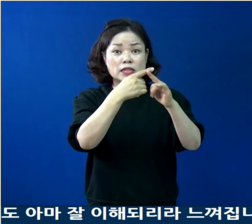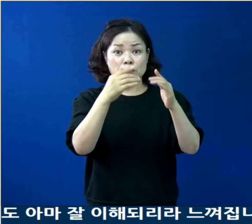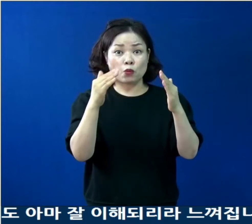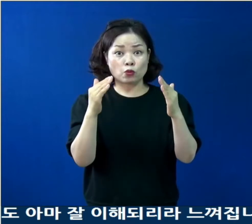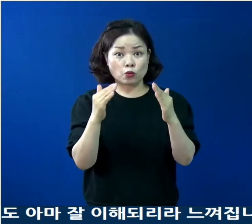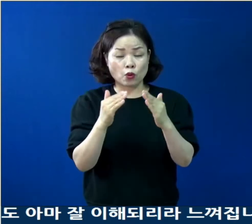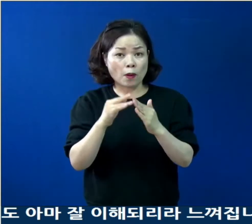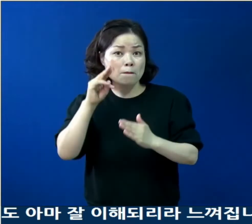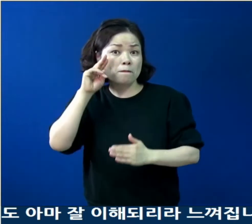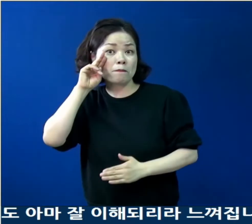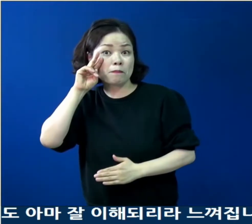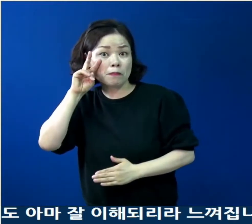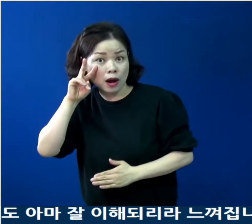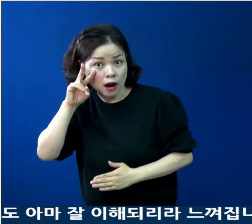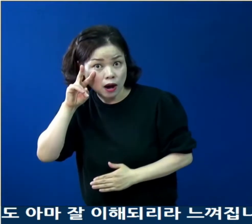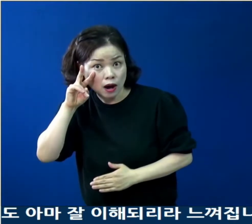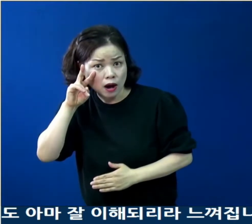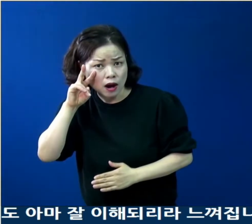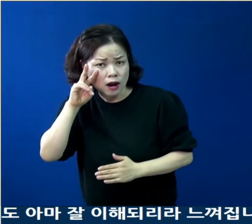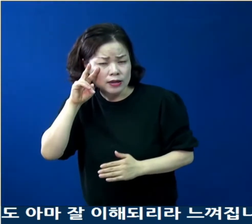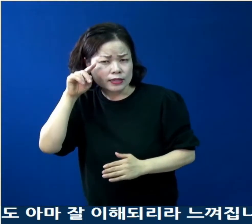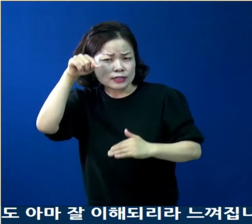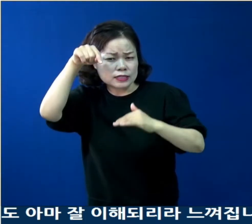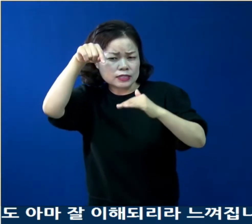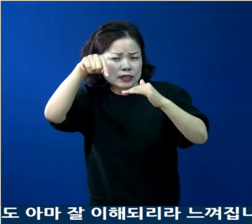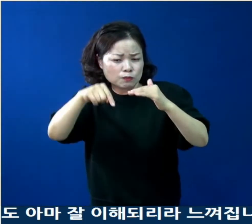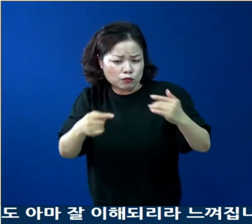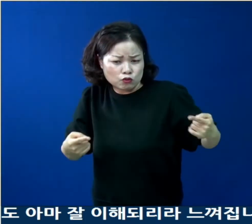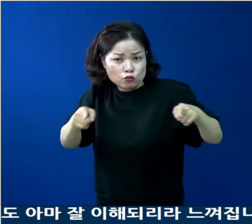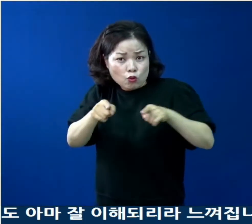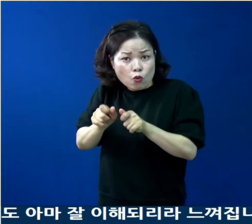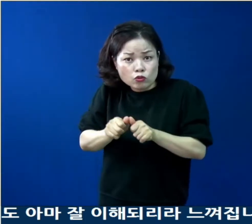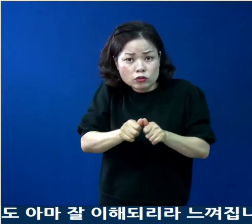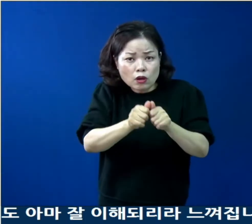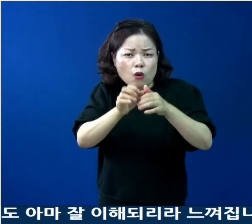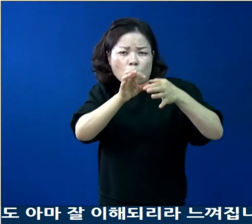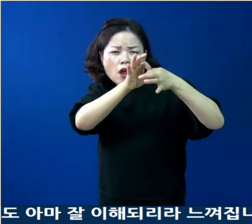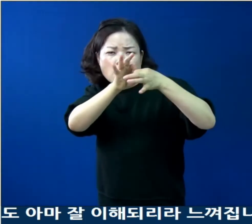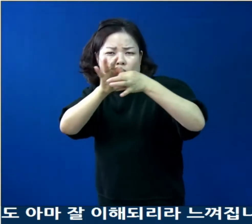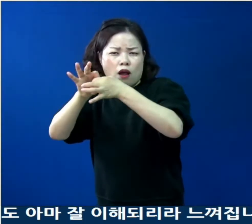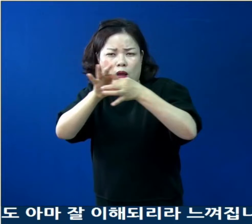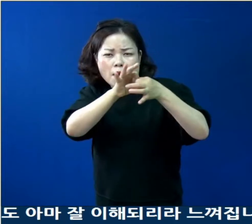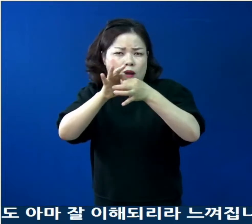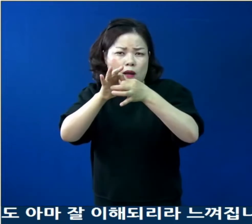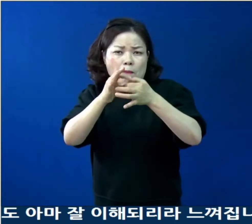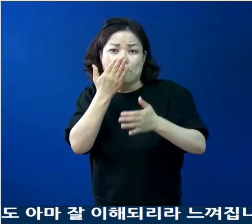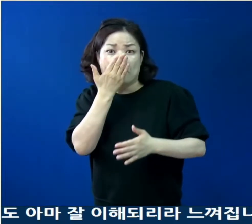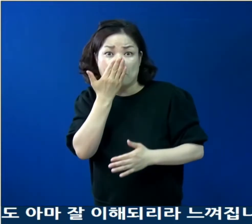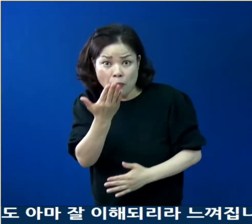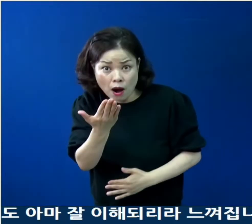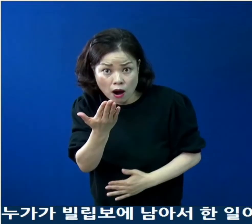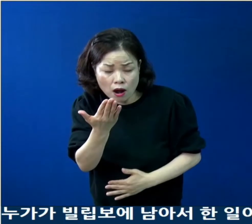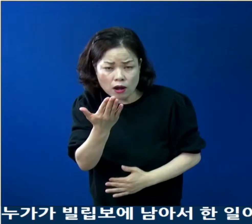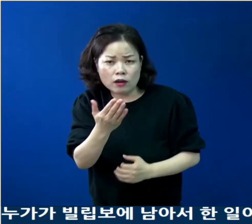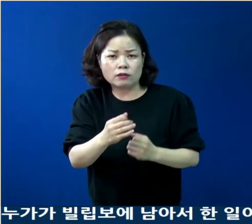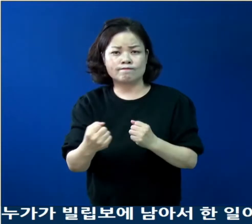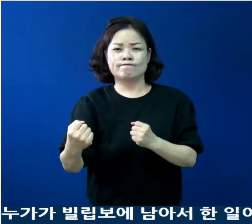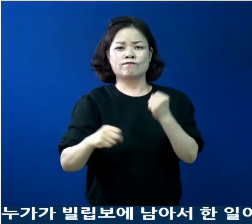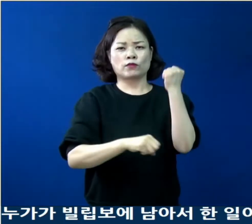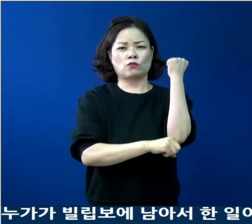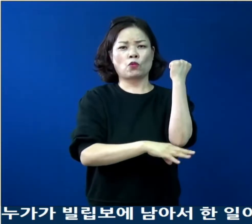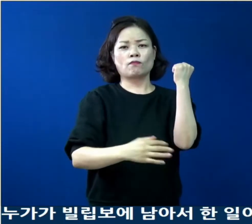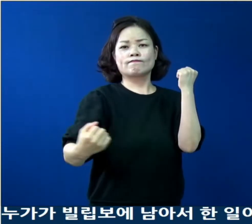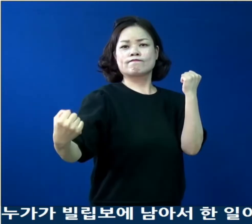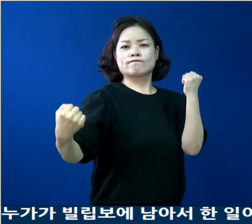교회와 바울이 깊은 동력의 관계를 유지할 수 있었던